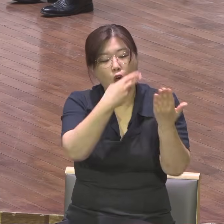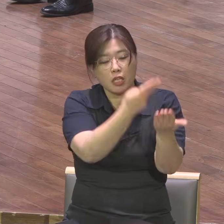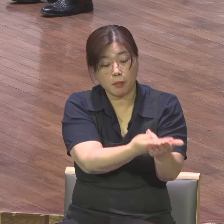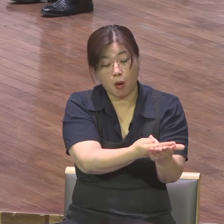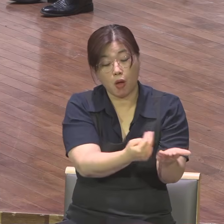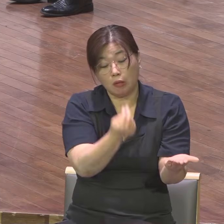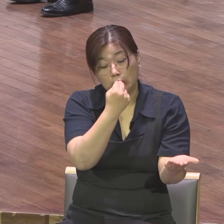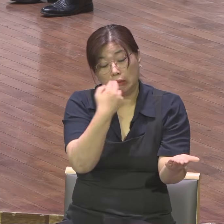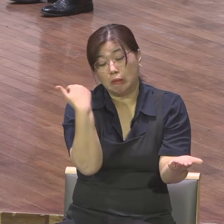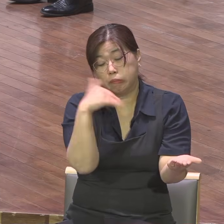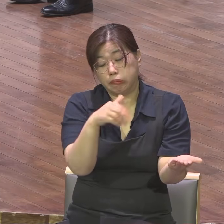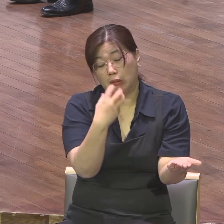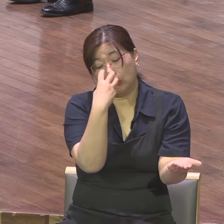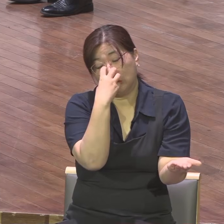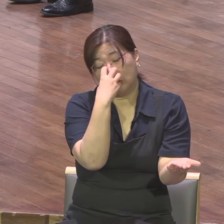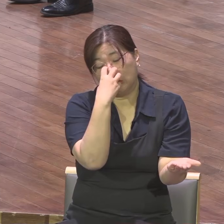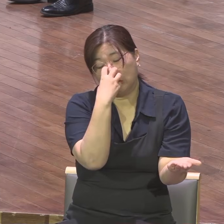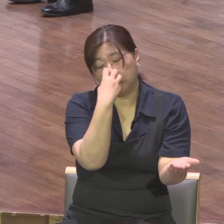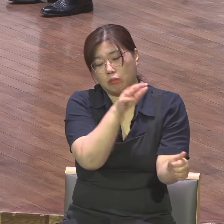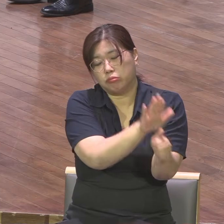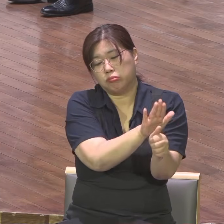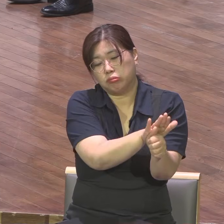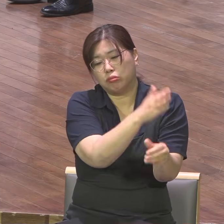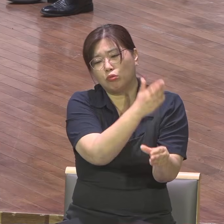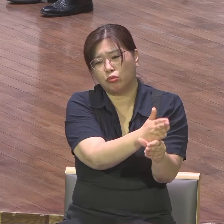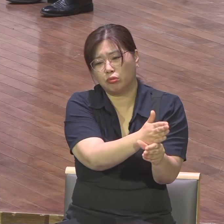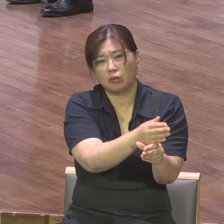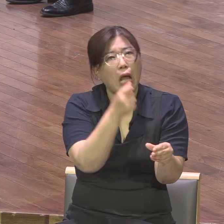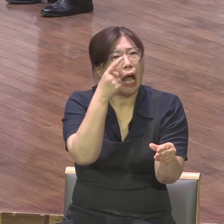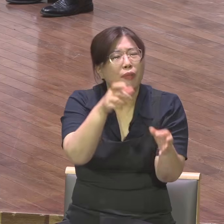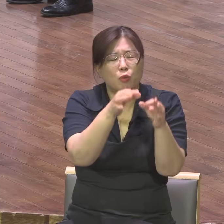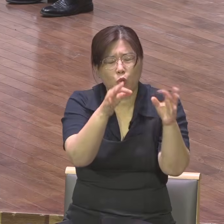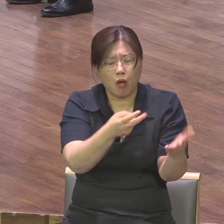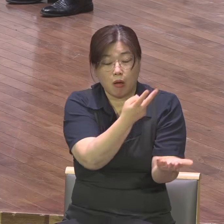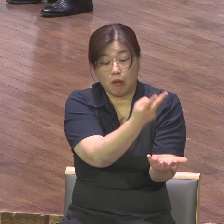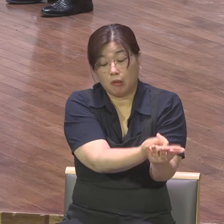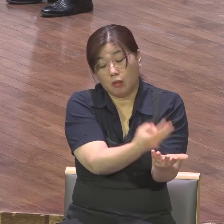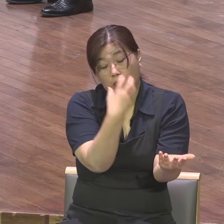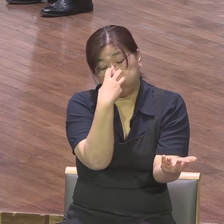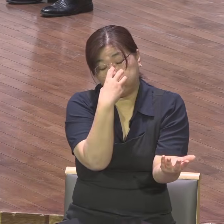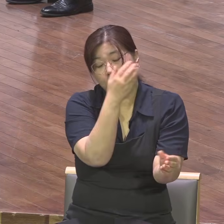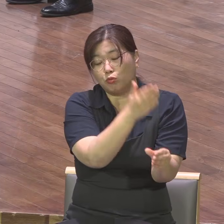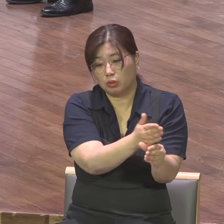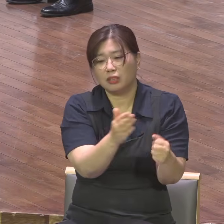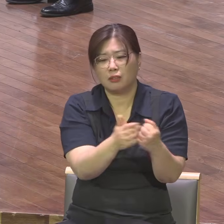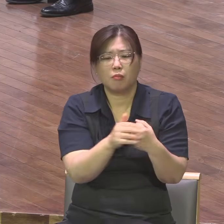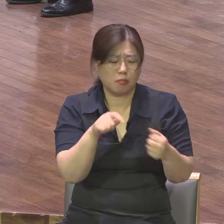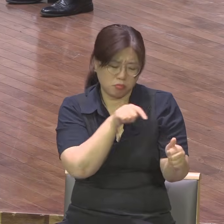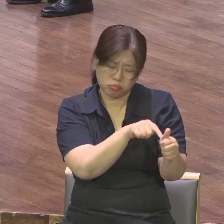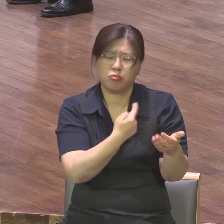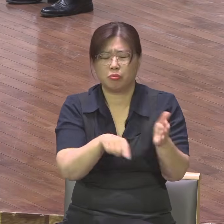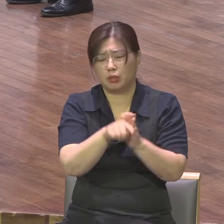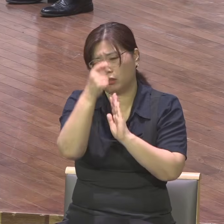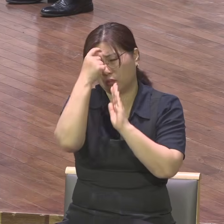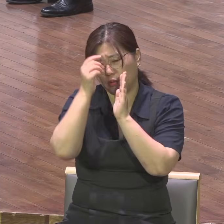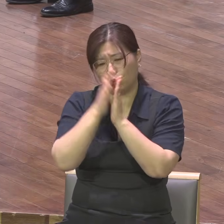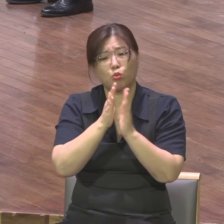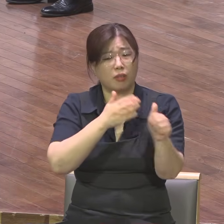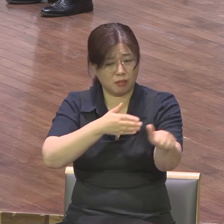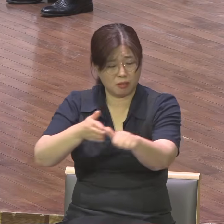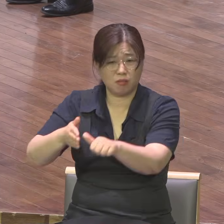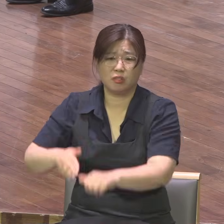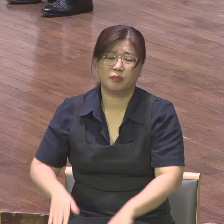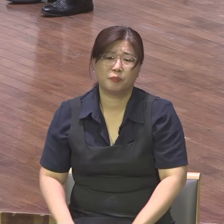나도 에레미야처럼 나의 애가를 쓰는 신앙생활을 하게 하여 주옵소서. 그런 분들 많아요. 우리 교회는 엄청